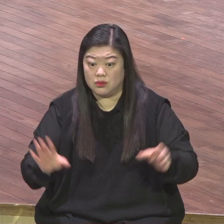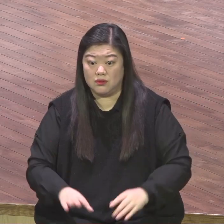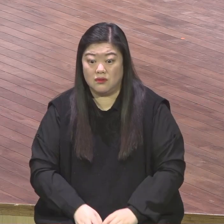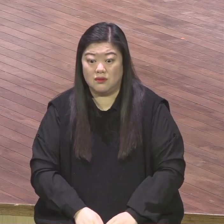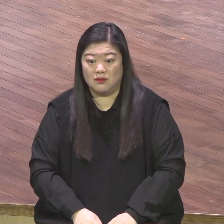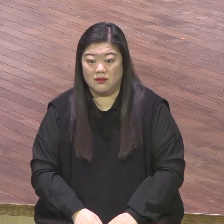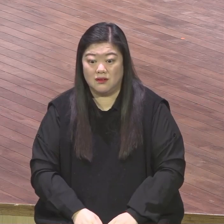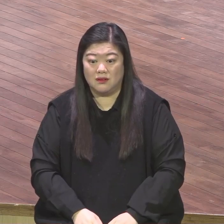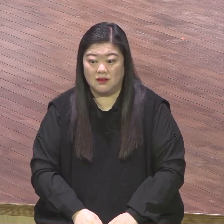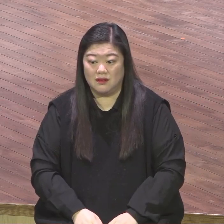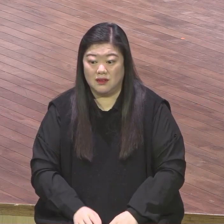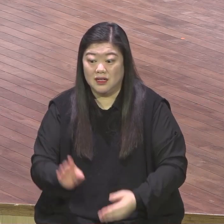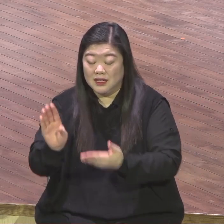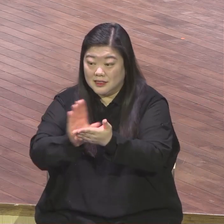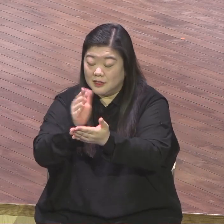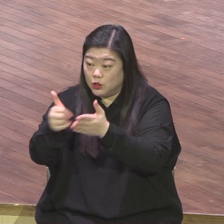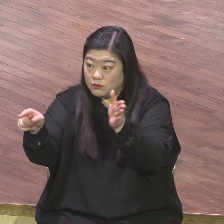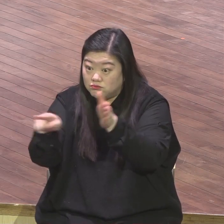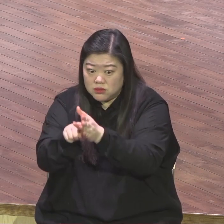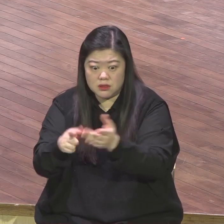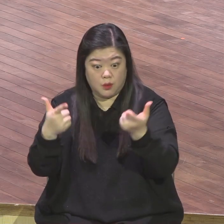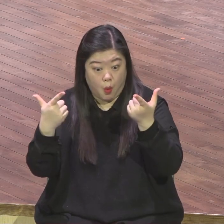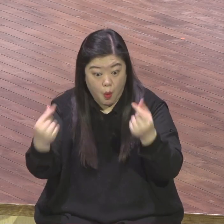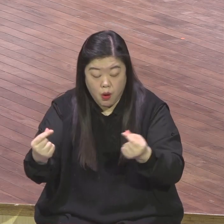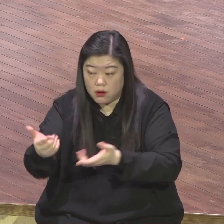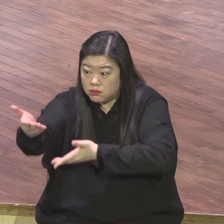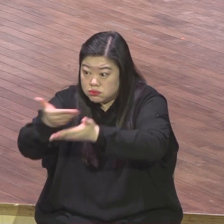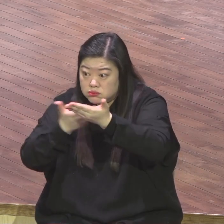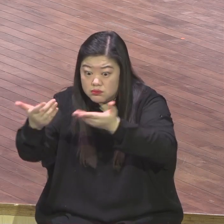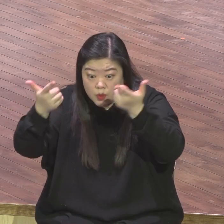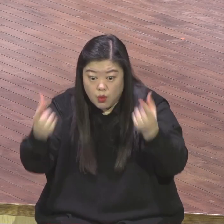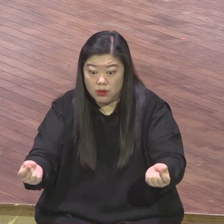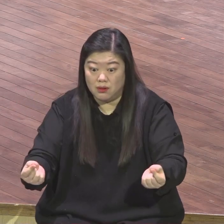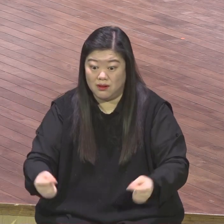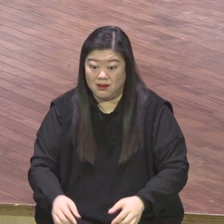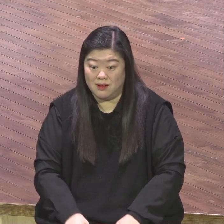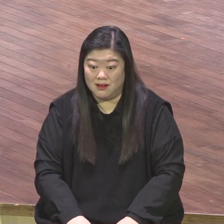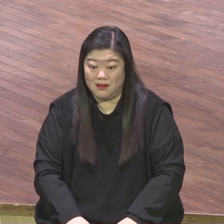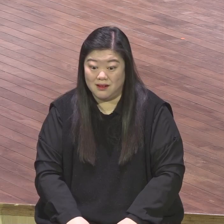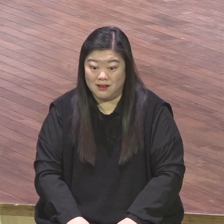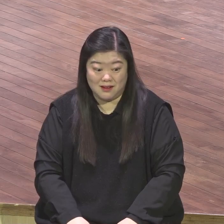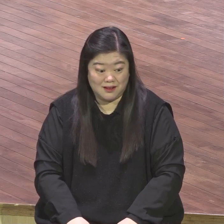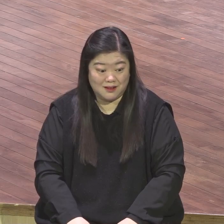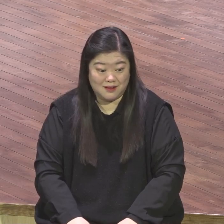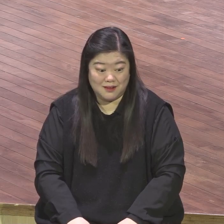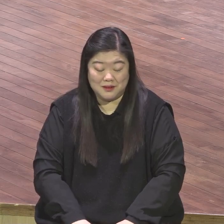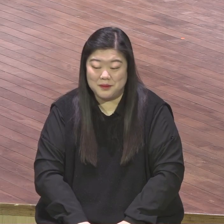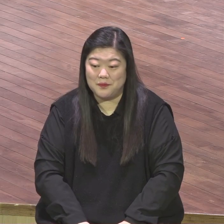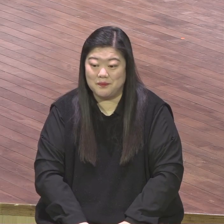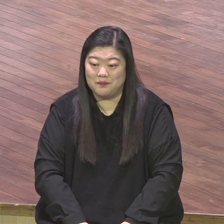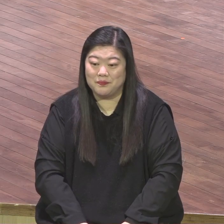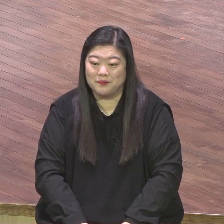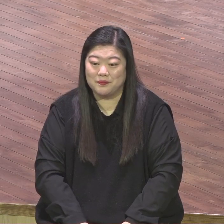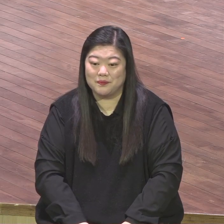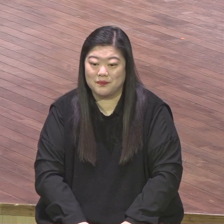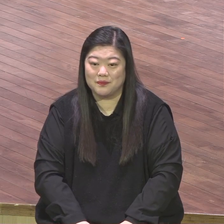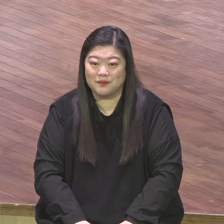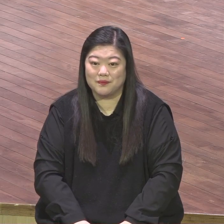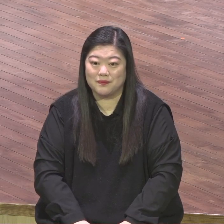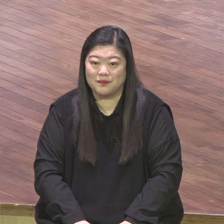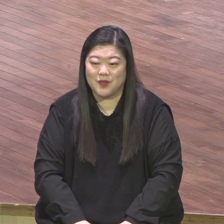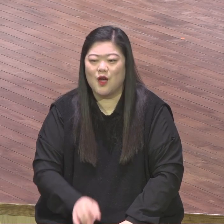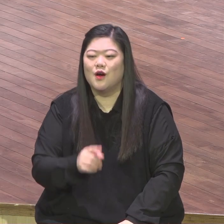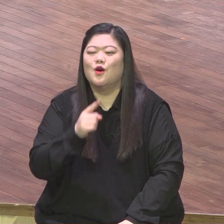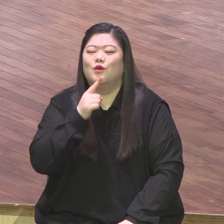안에 깊은 소통을 하기를 원하는 고백. 사실 우리가 생각해 볼 때 사도 바울만큼 예수님과 소태